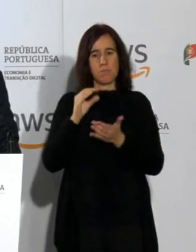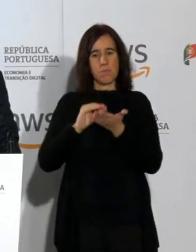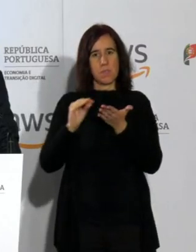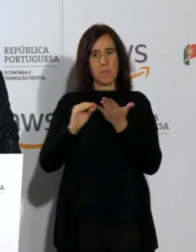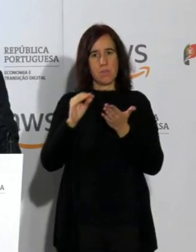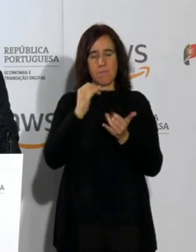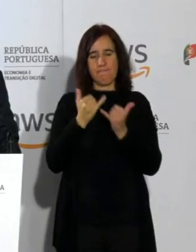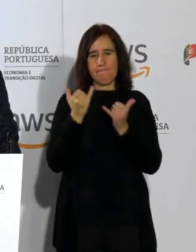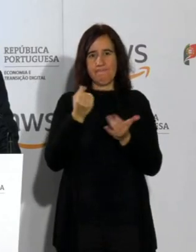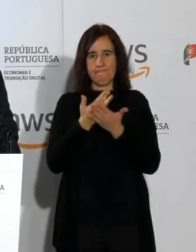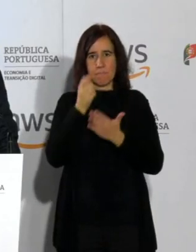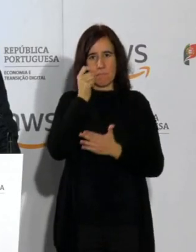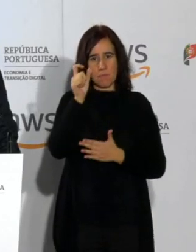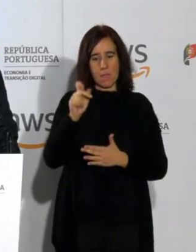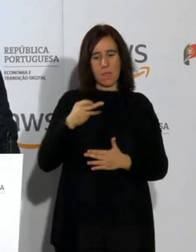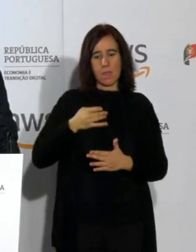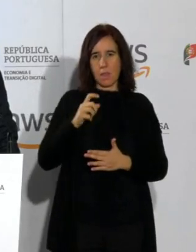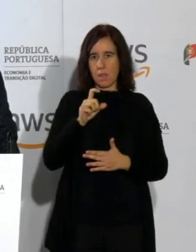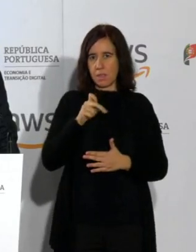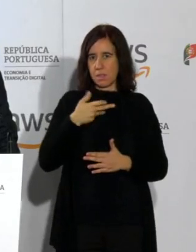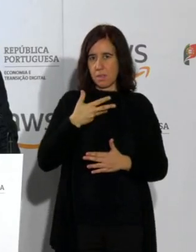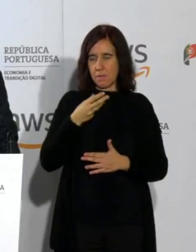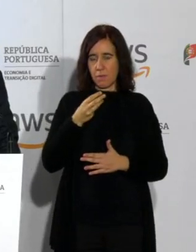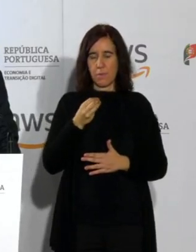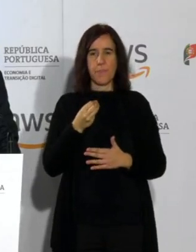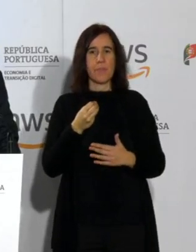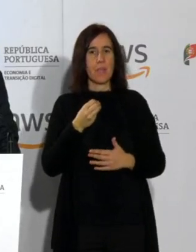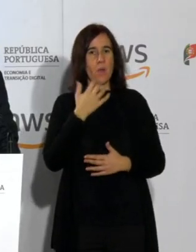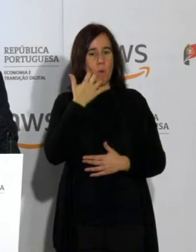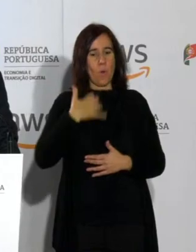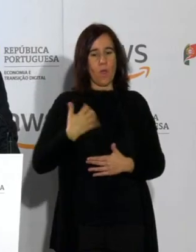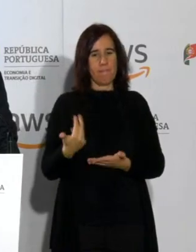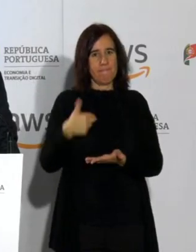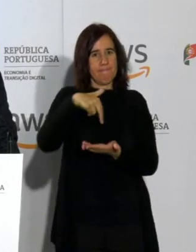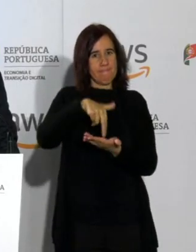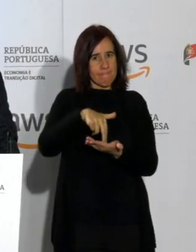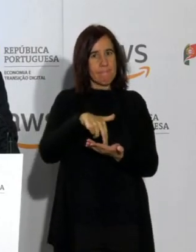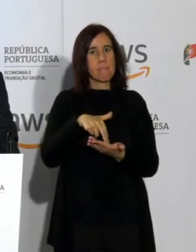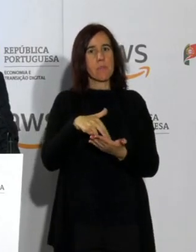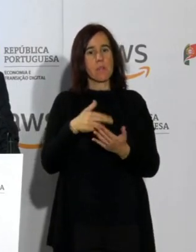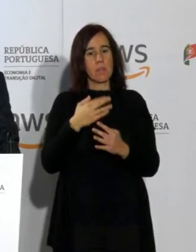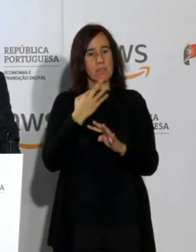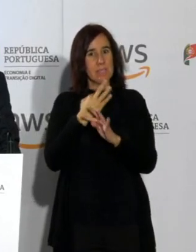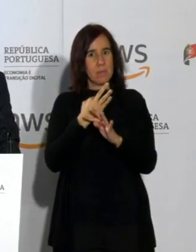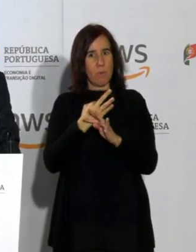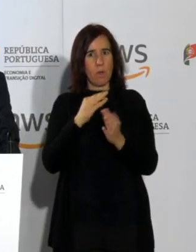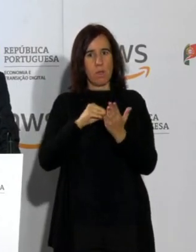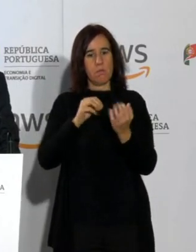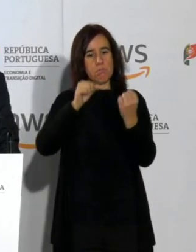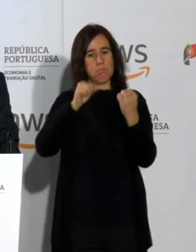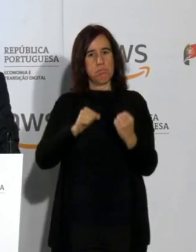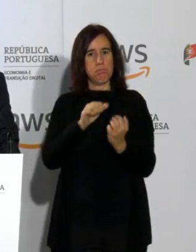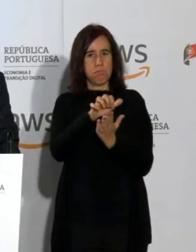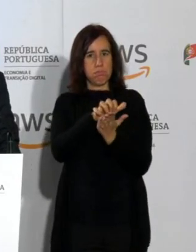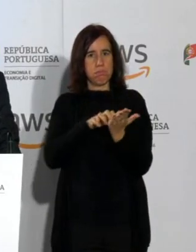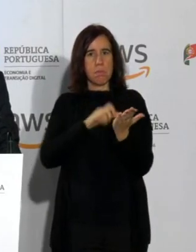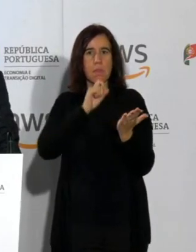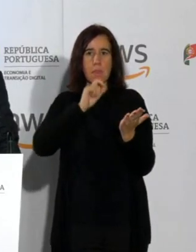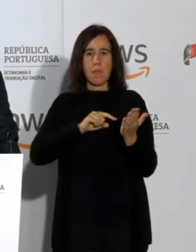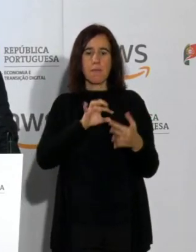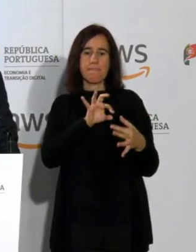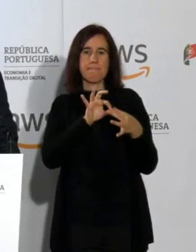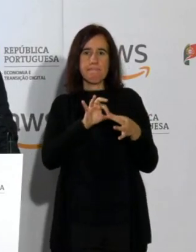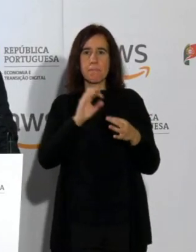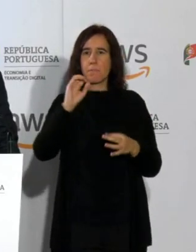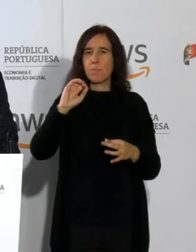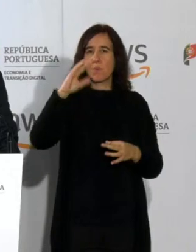André Aragão. É uma honra estar aqui hoje na cerimónia de assinatura deste documento que nos permite colaborar naquela que é uma grande